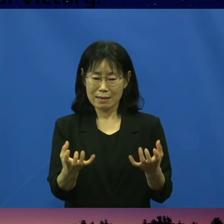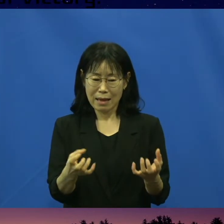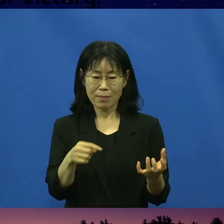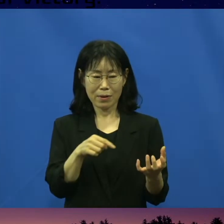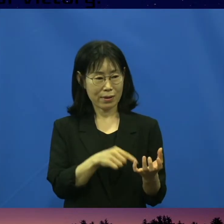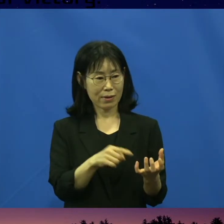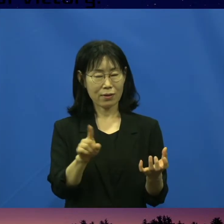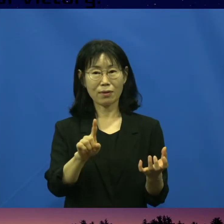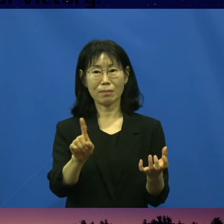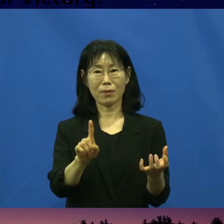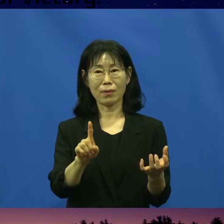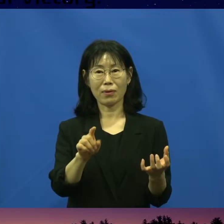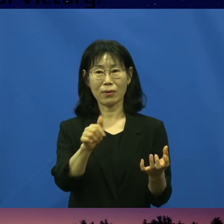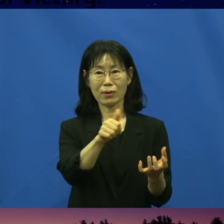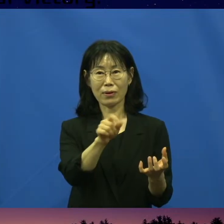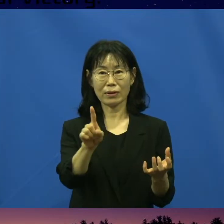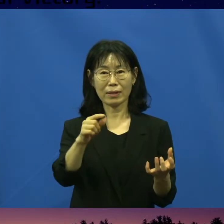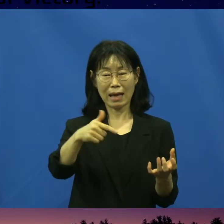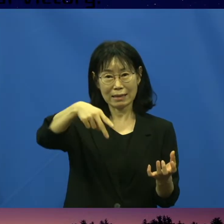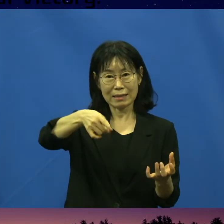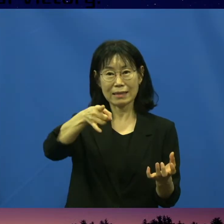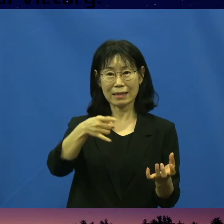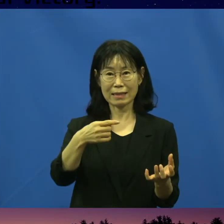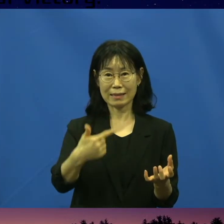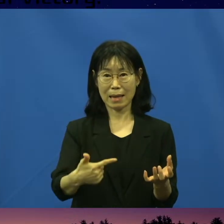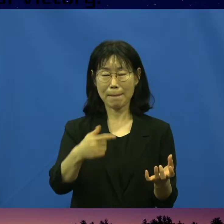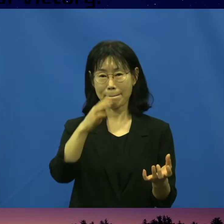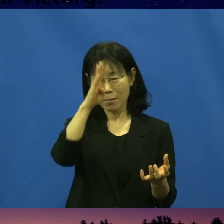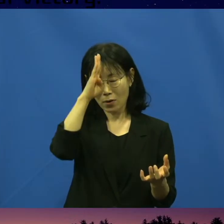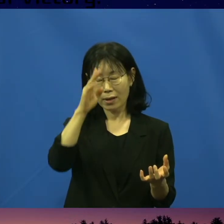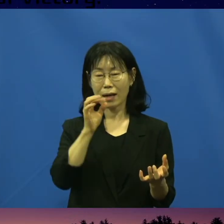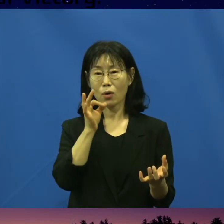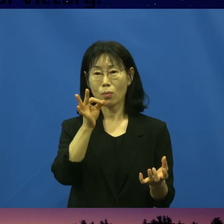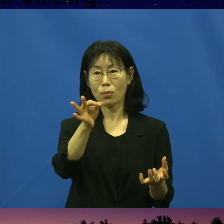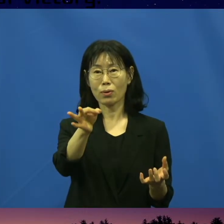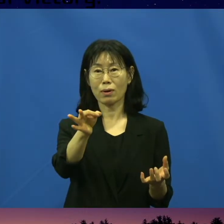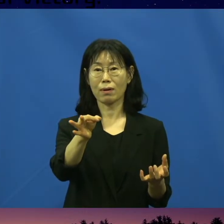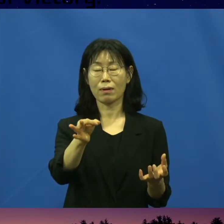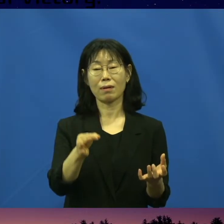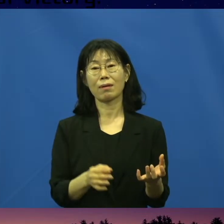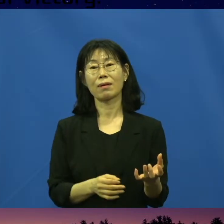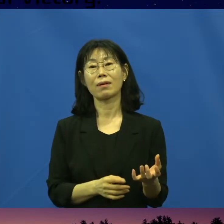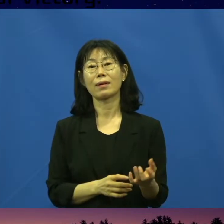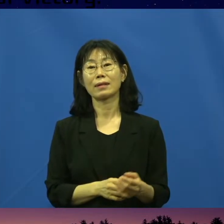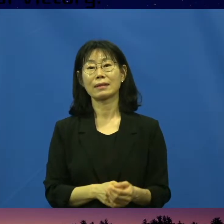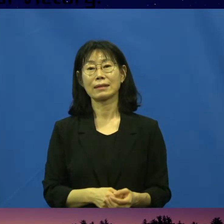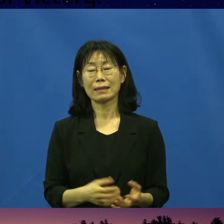요즘은 한센시병이라고 그래요. 근데 이게 지금 여기 성경에 나오는 나병이